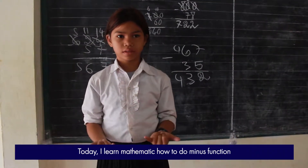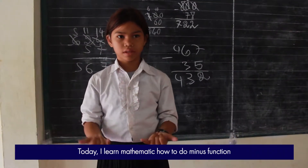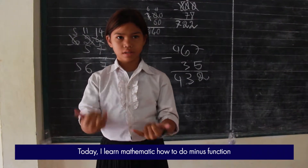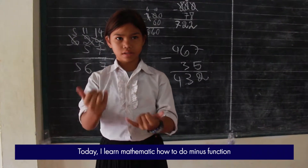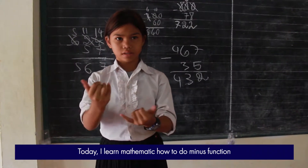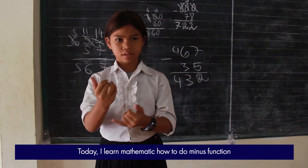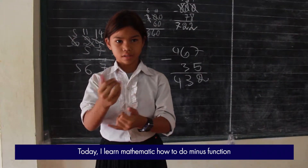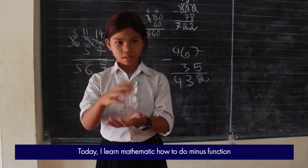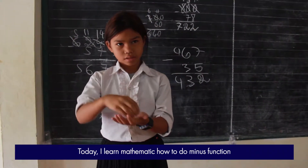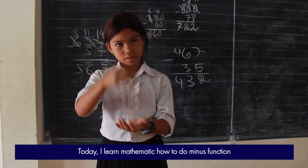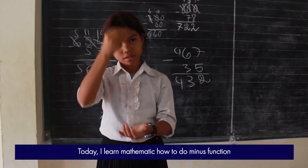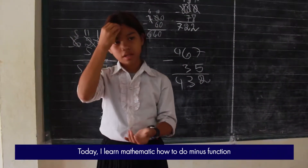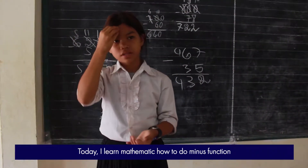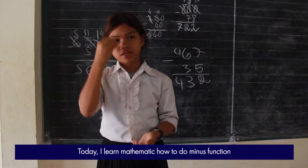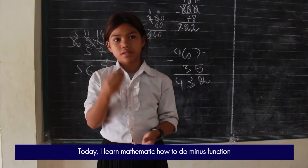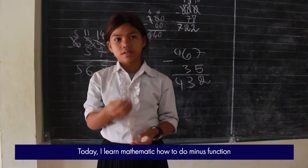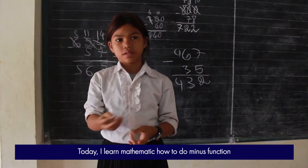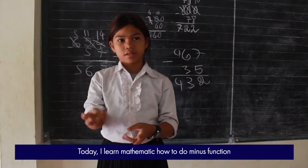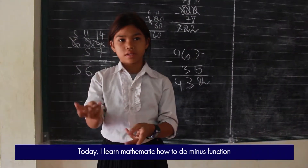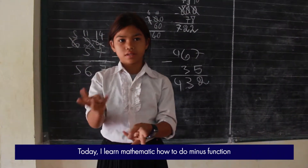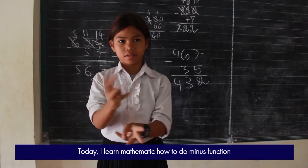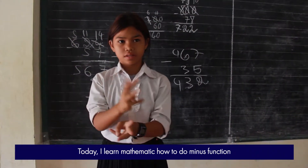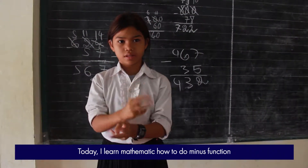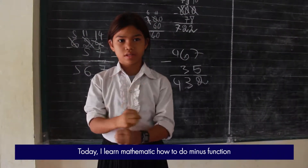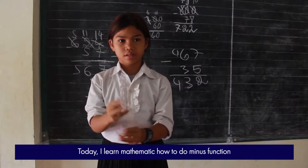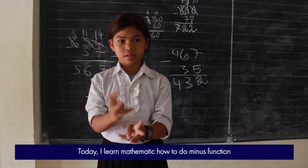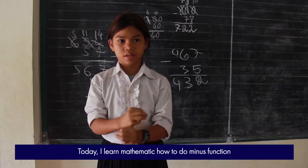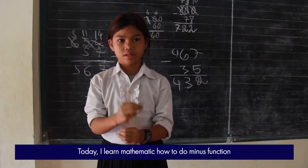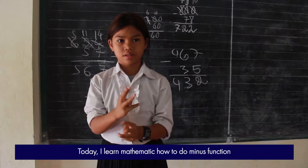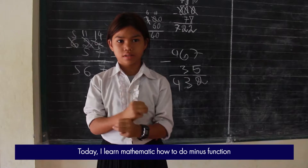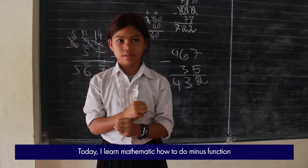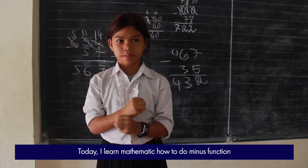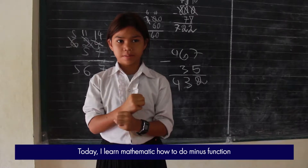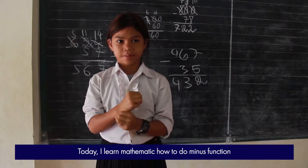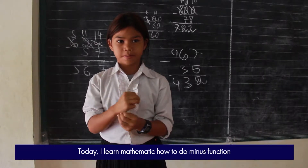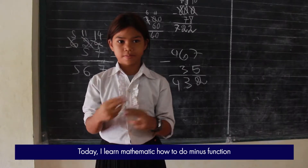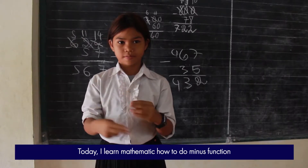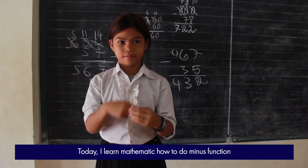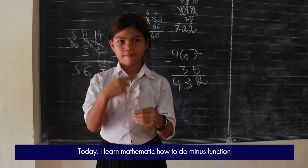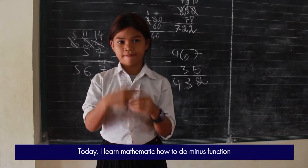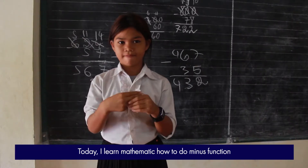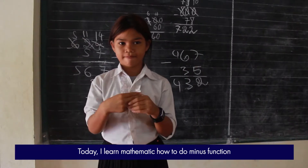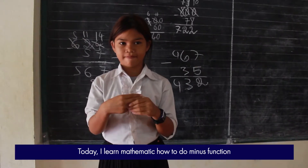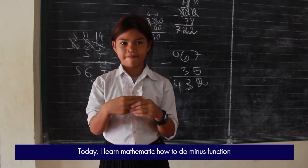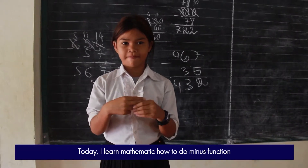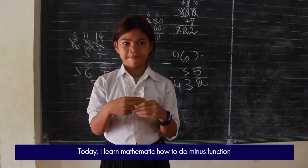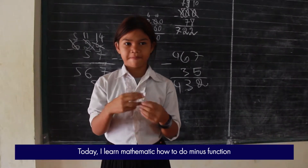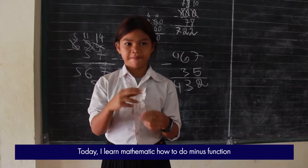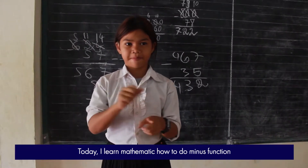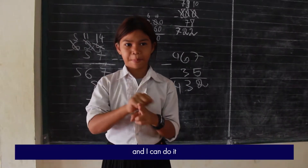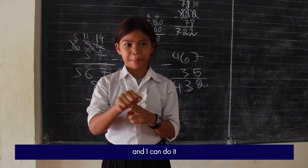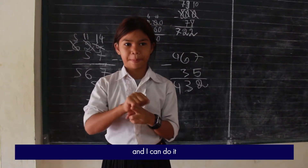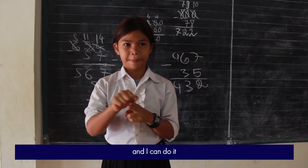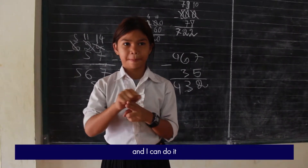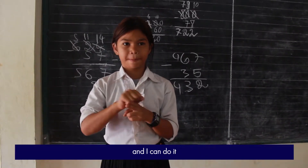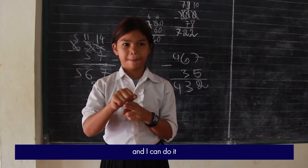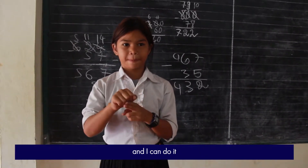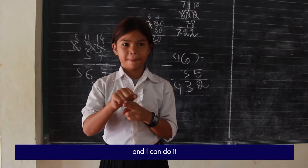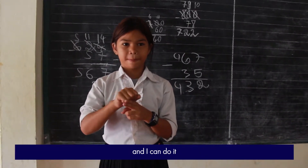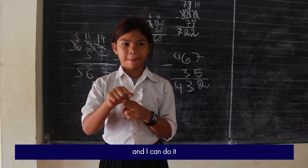ថ្ងៃនេះខ្ញុំរៀនគណិតវិទ្យាអំពីប្រមាណវិធីដកខ្ញុំអាចដក